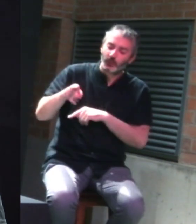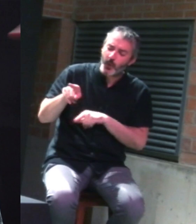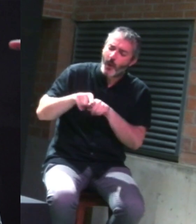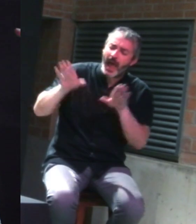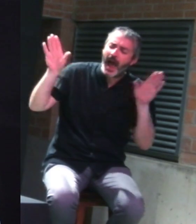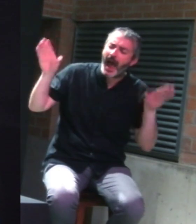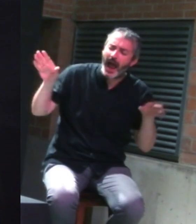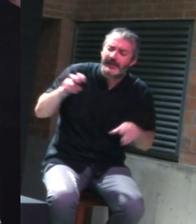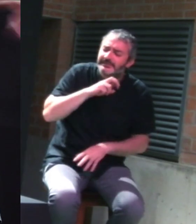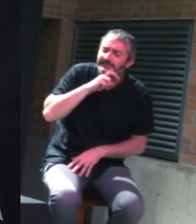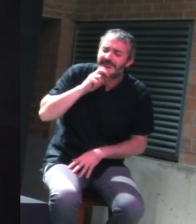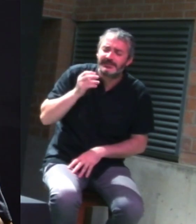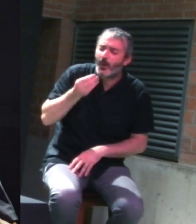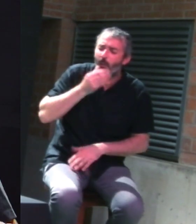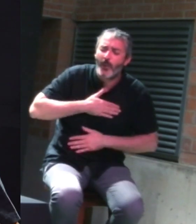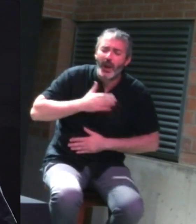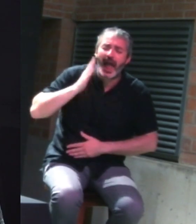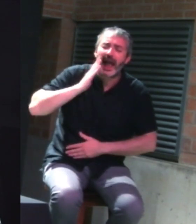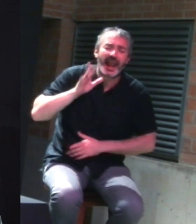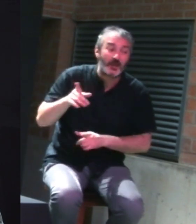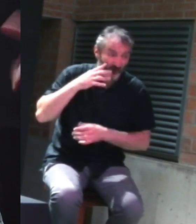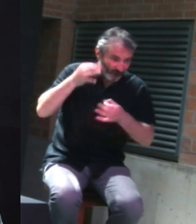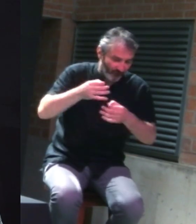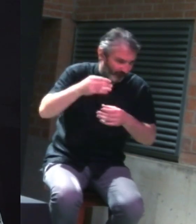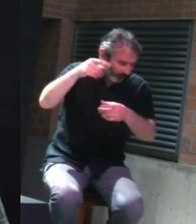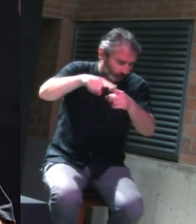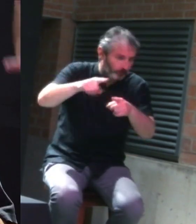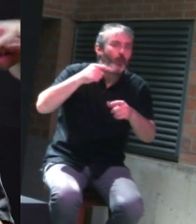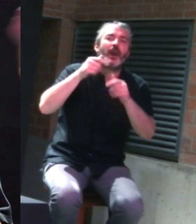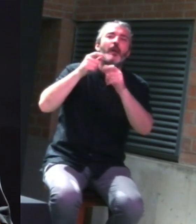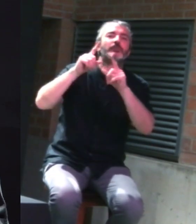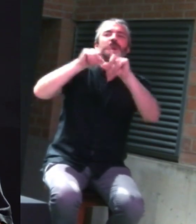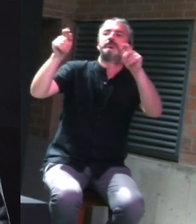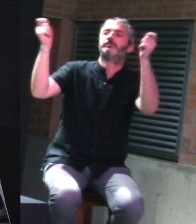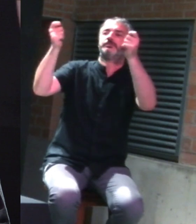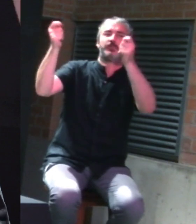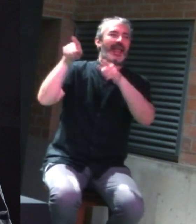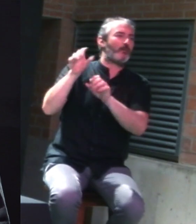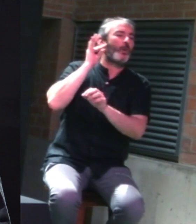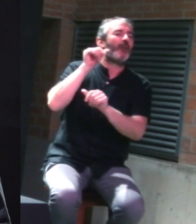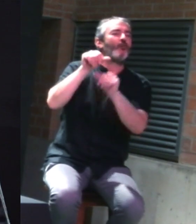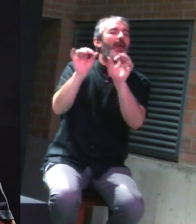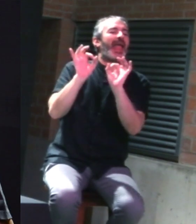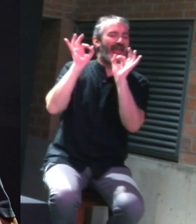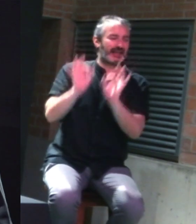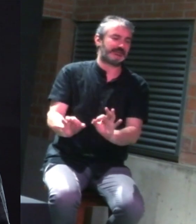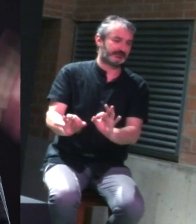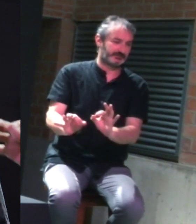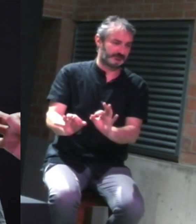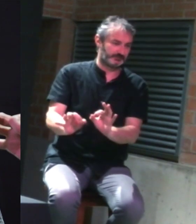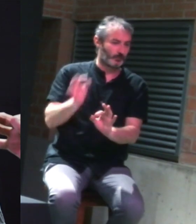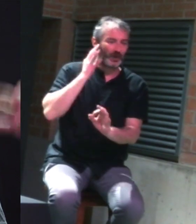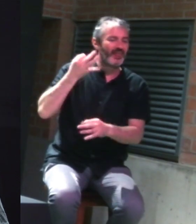angelical y abnegada, aunque tuviera poco que ver con la realidad. Pero el arquetipo estaba ahí, presente y